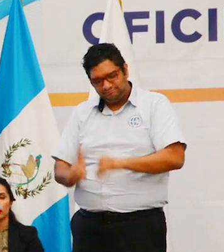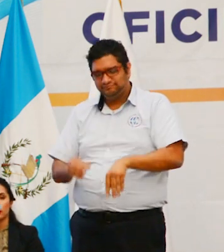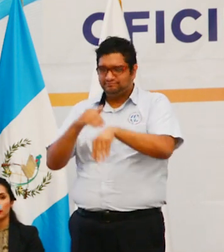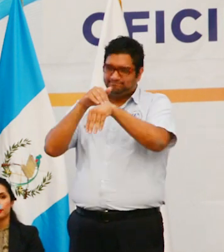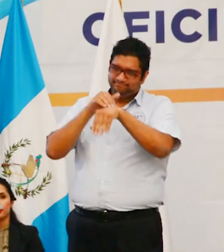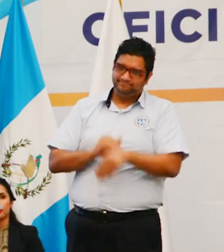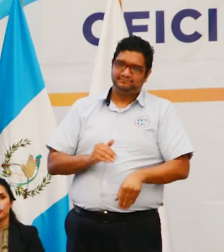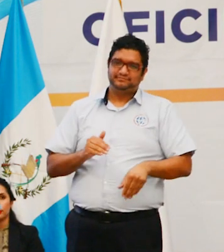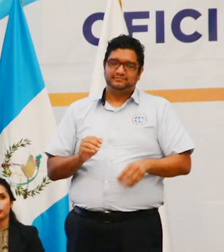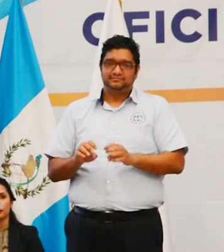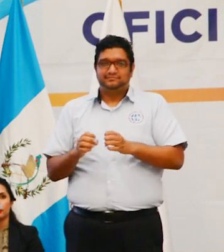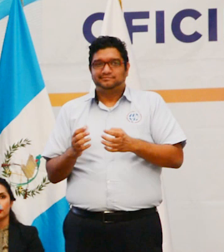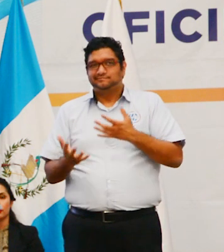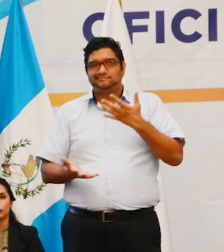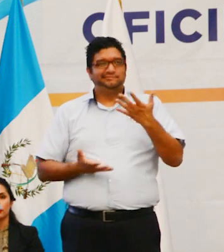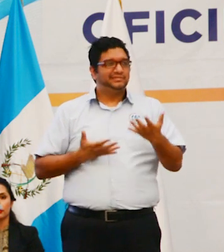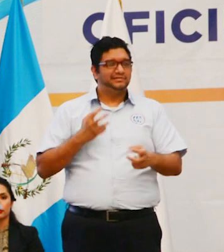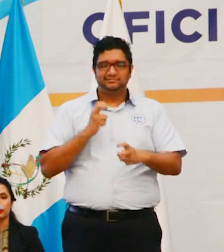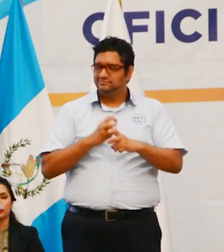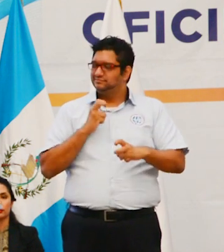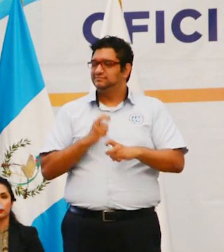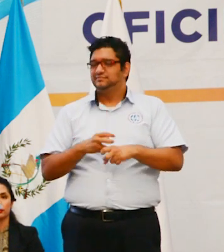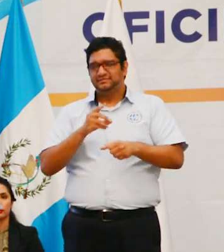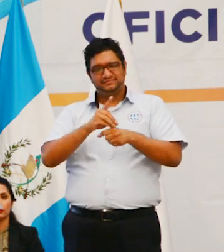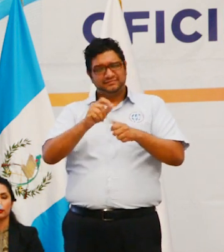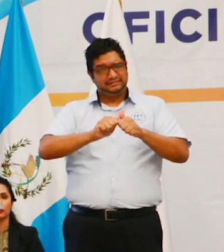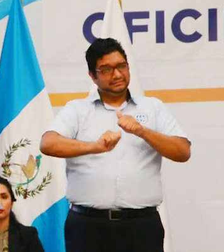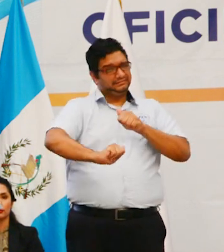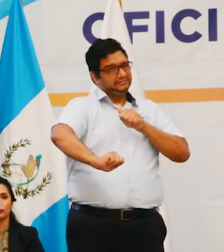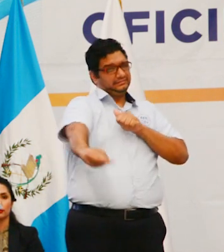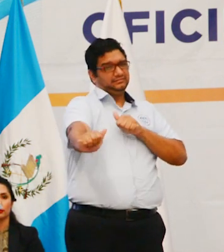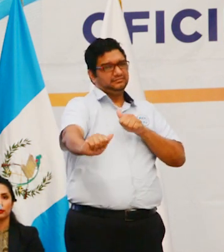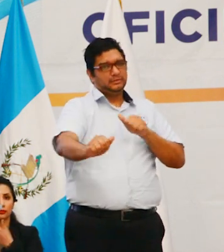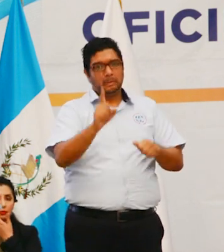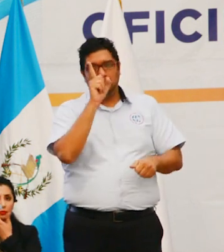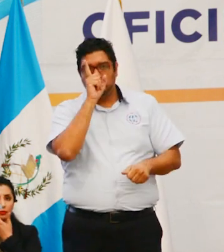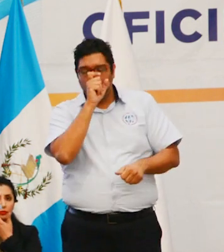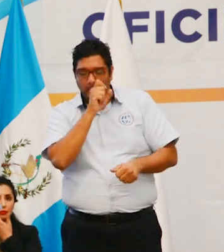la pobreza trae discapacidad y la discapacidad genera pobreza. Por